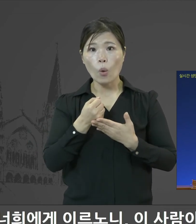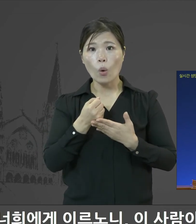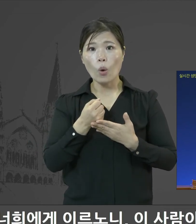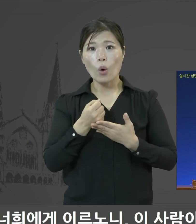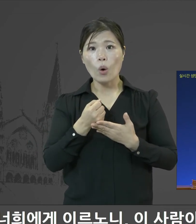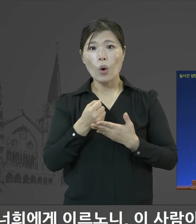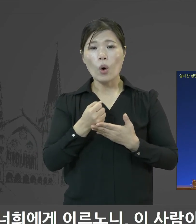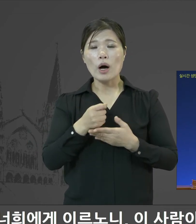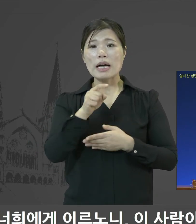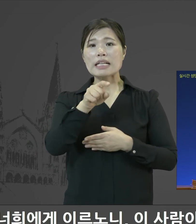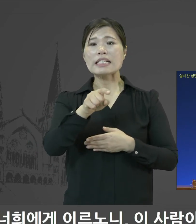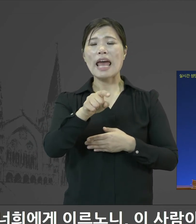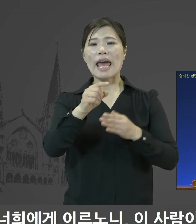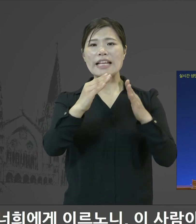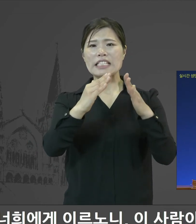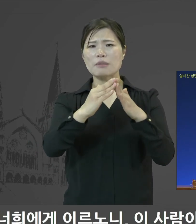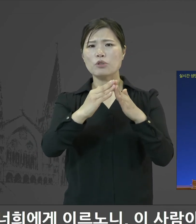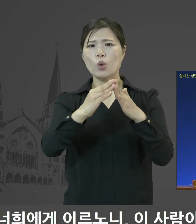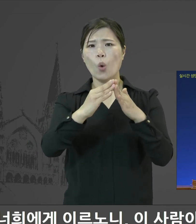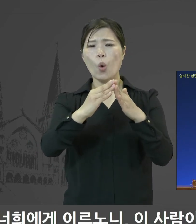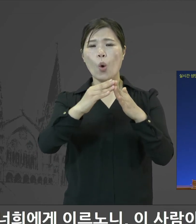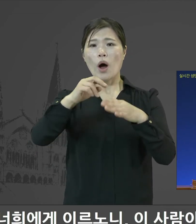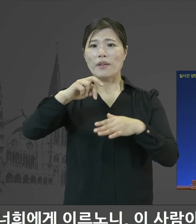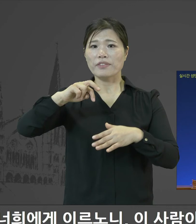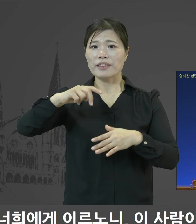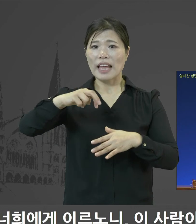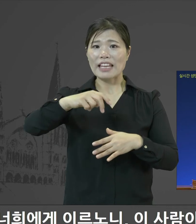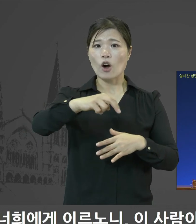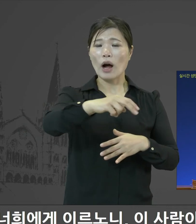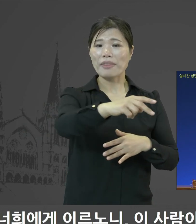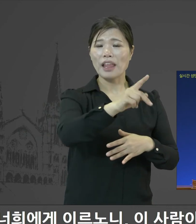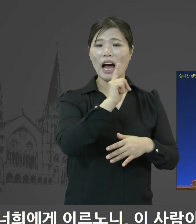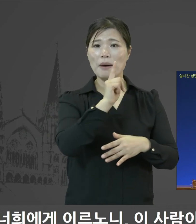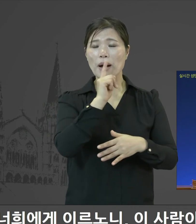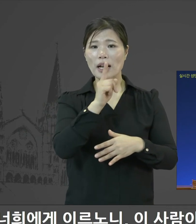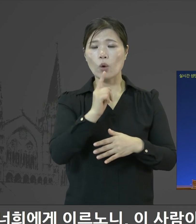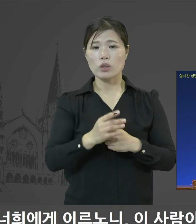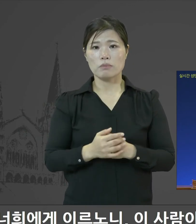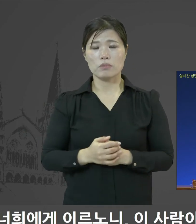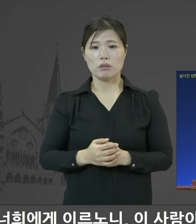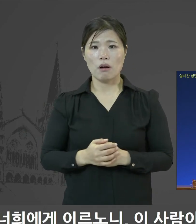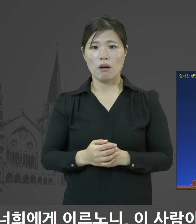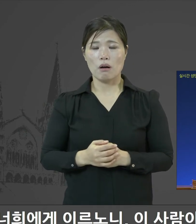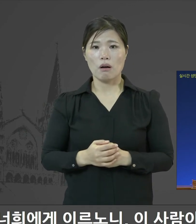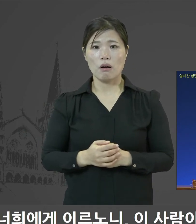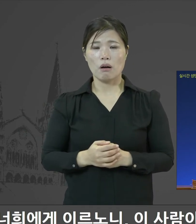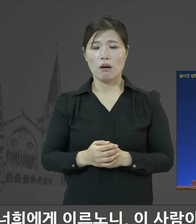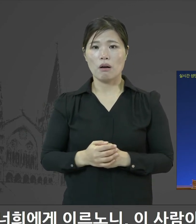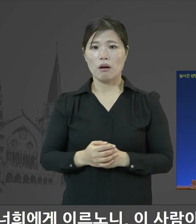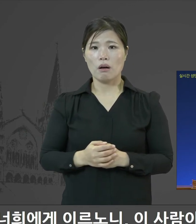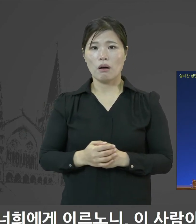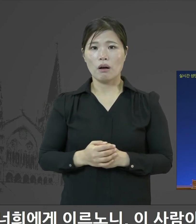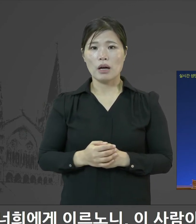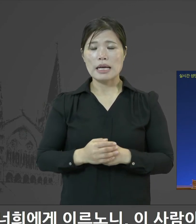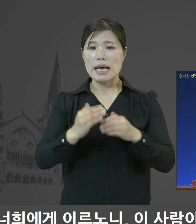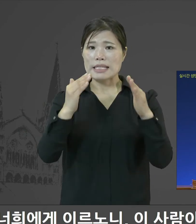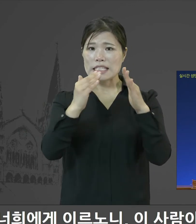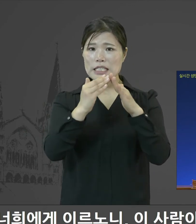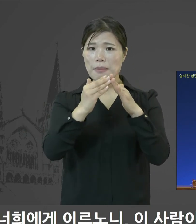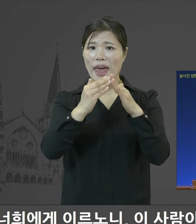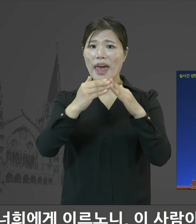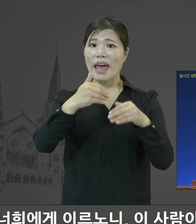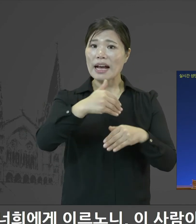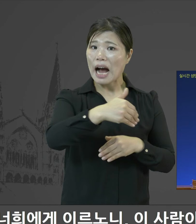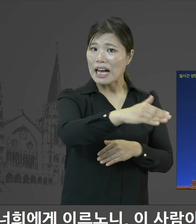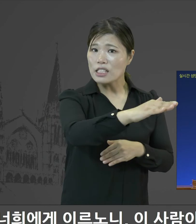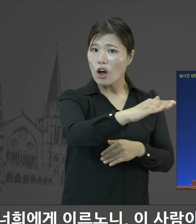집으로 내려가느니라 이렇게 되어 있어요. 이거 왜 집으로 내려가느니라 왜 기록했어요? 예수님이 왜 말씀하셨어요? 집에 내려가서